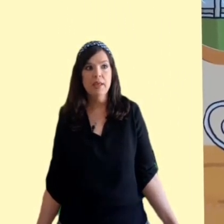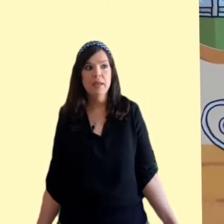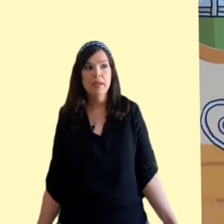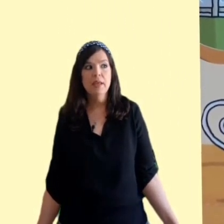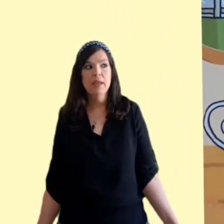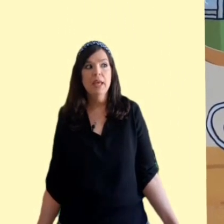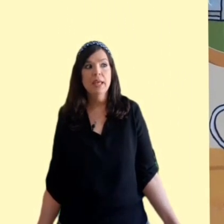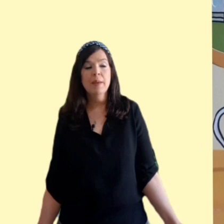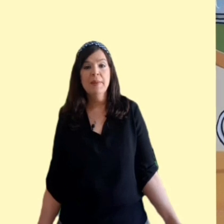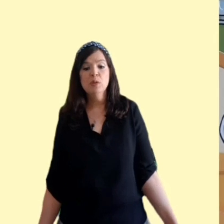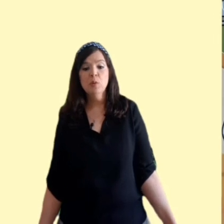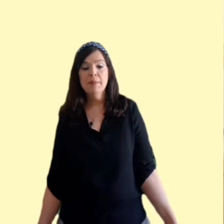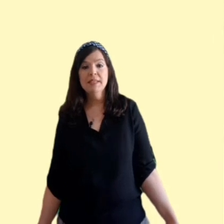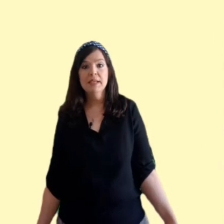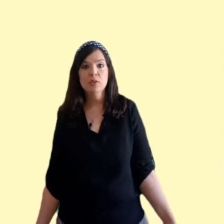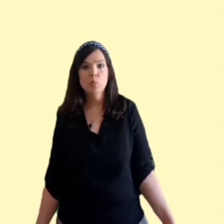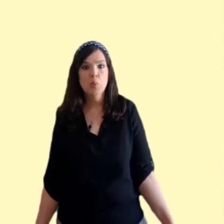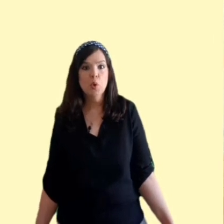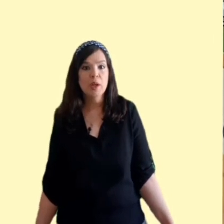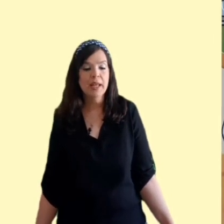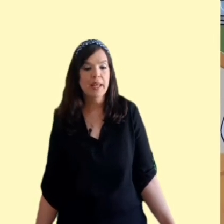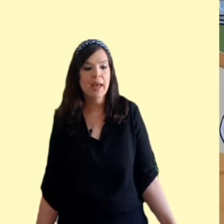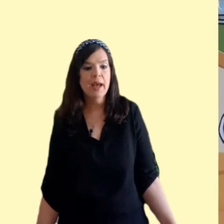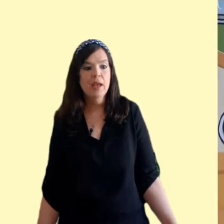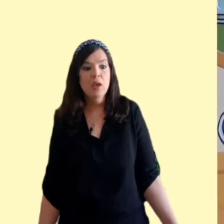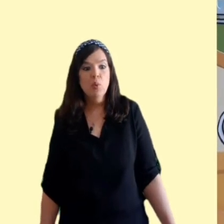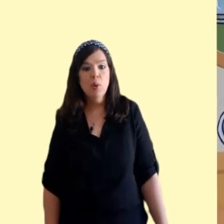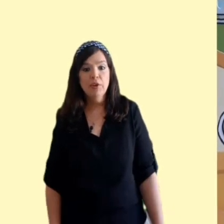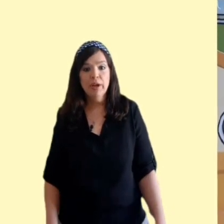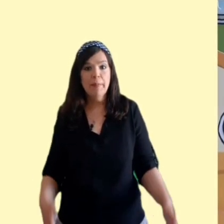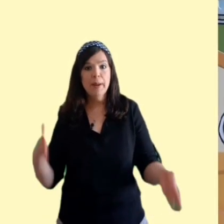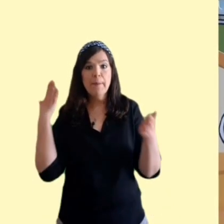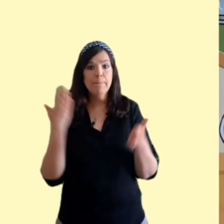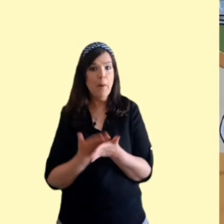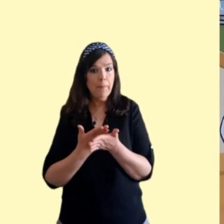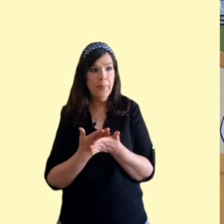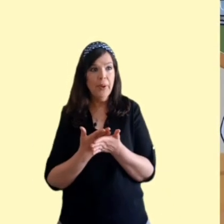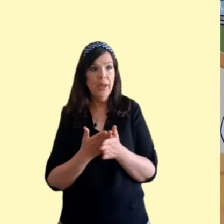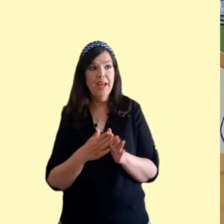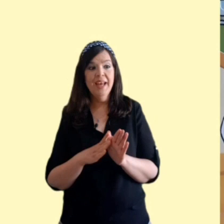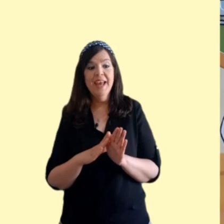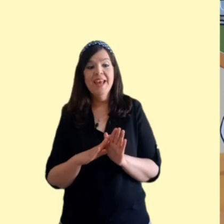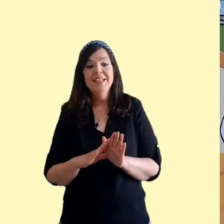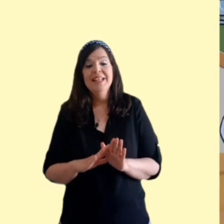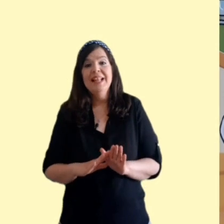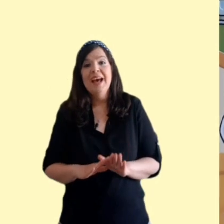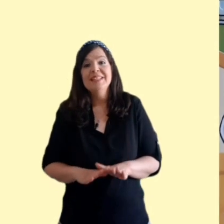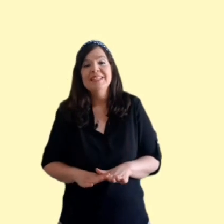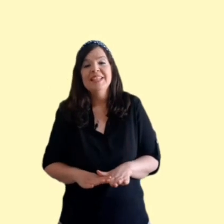ahí que empezó a mecerse un poco en ella cuando de repente ¡pum!